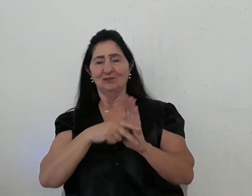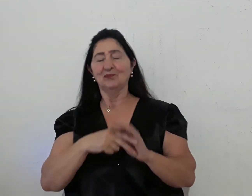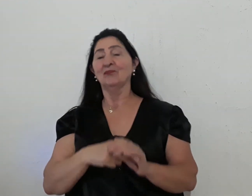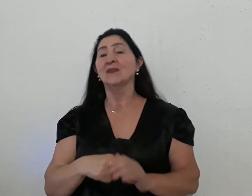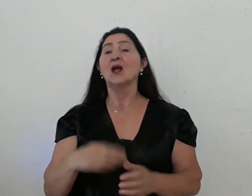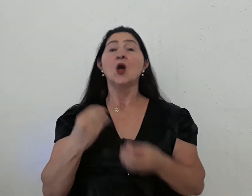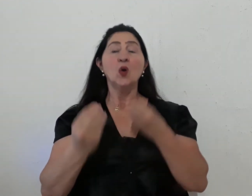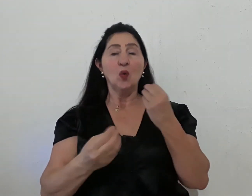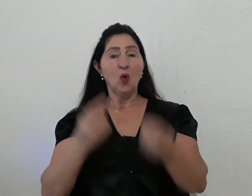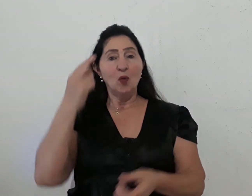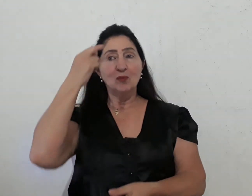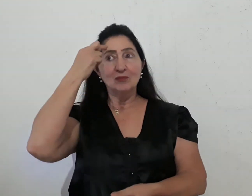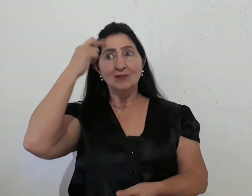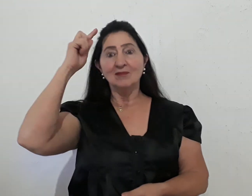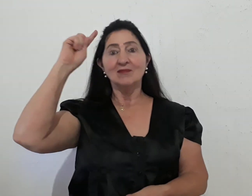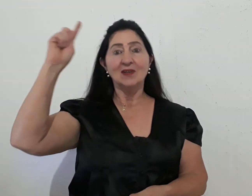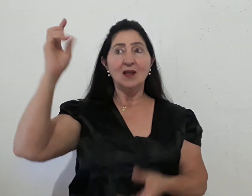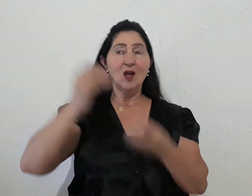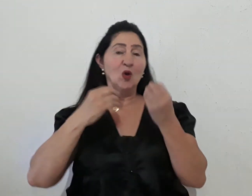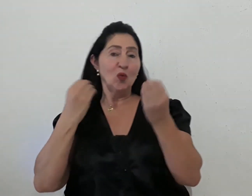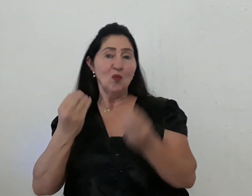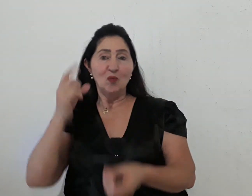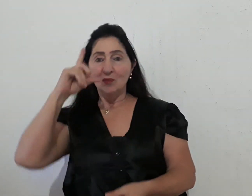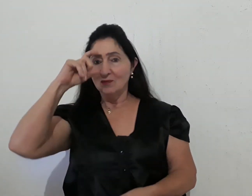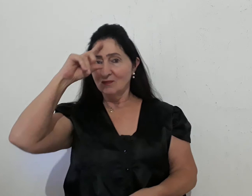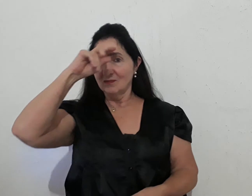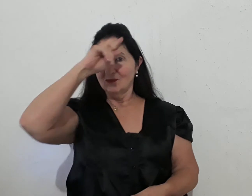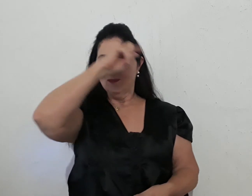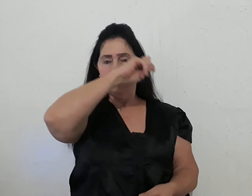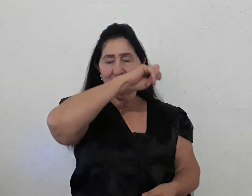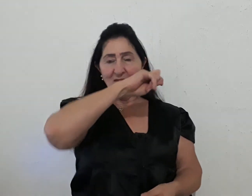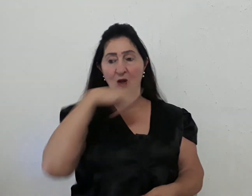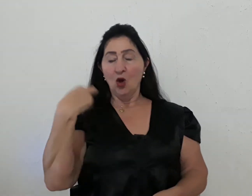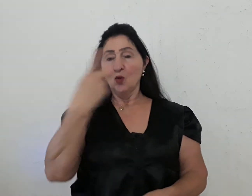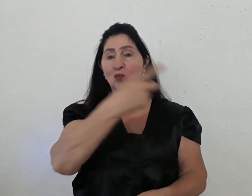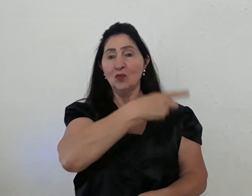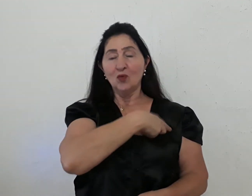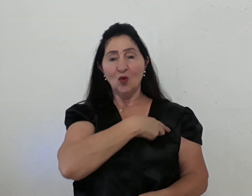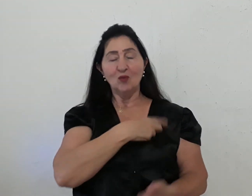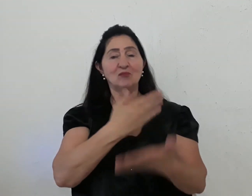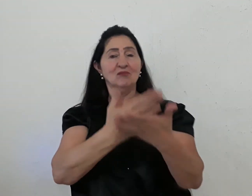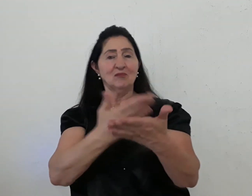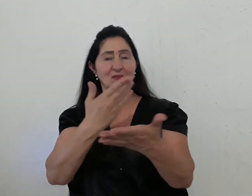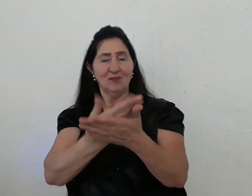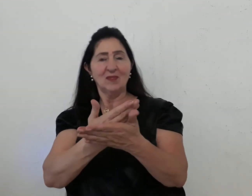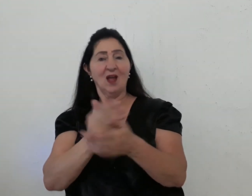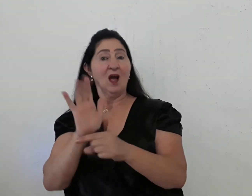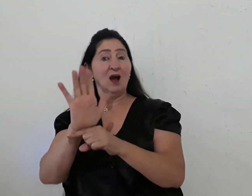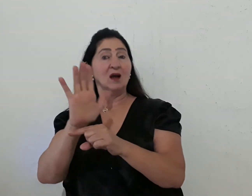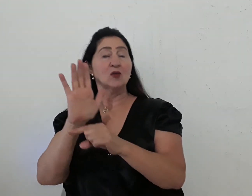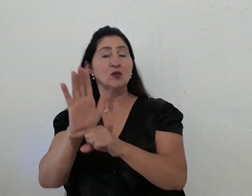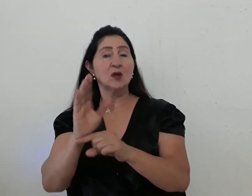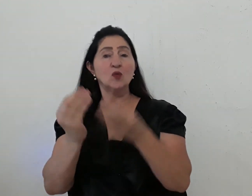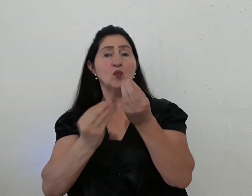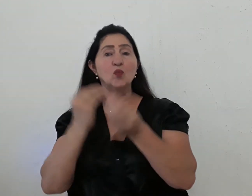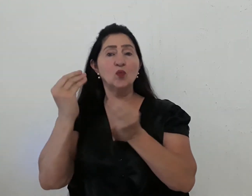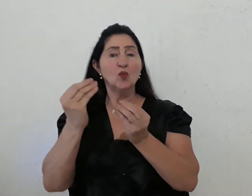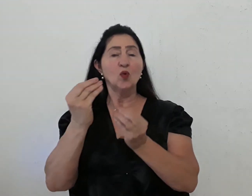essa ideia de complexidade, nossos estudos ajudará a compreender um